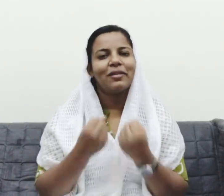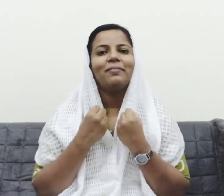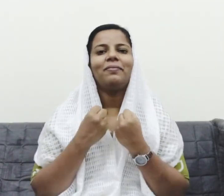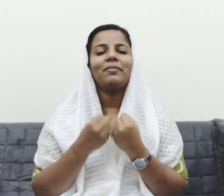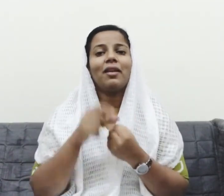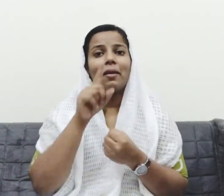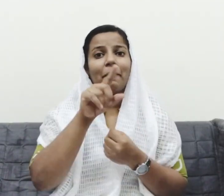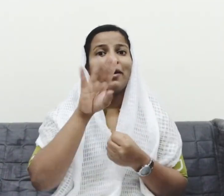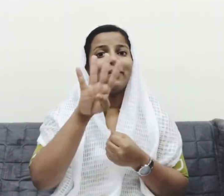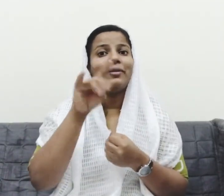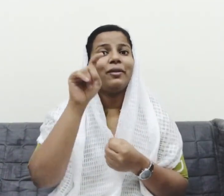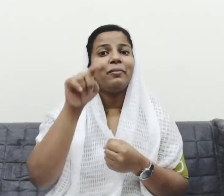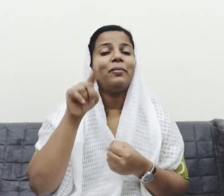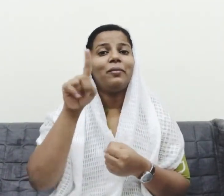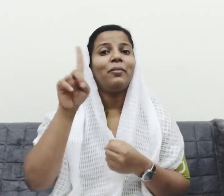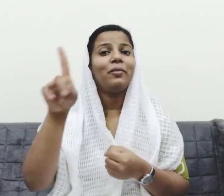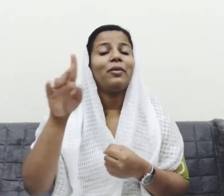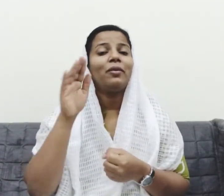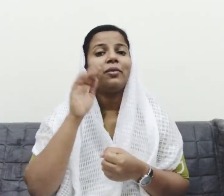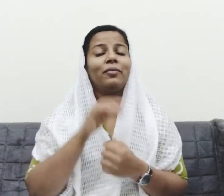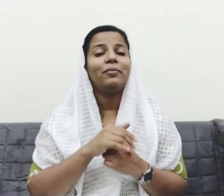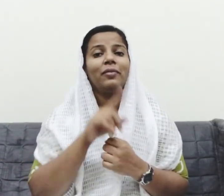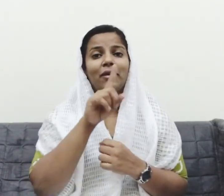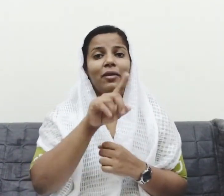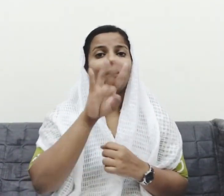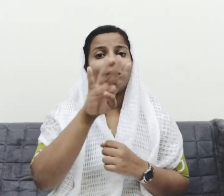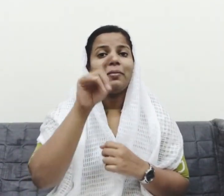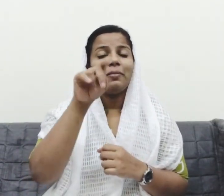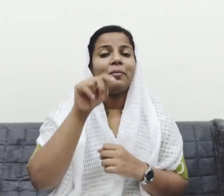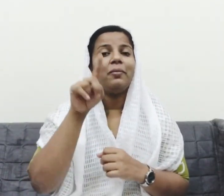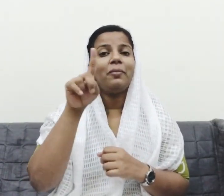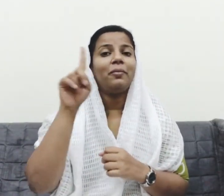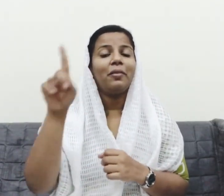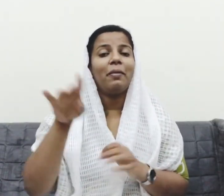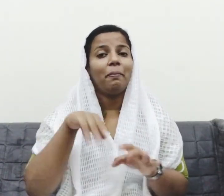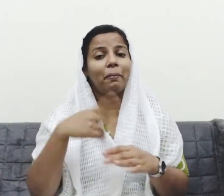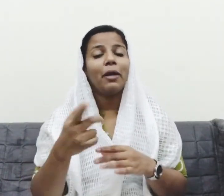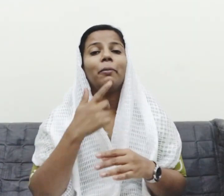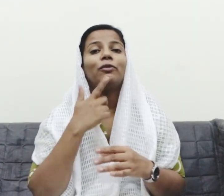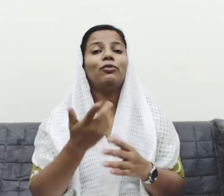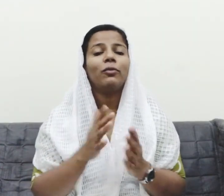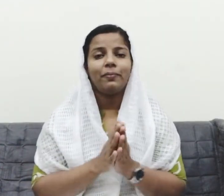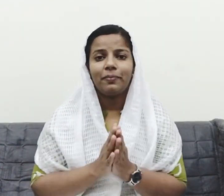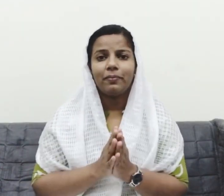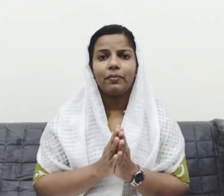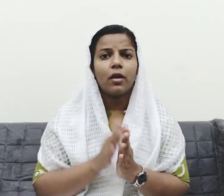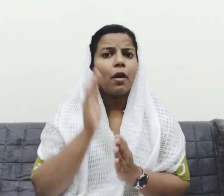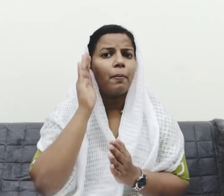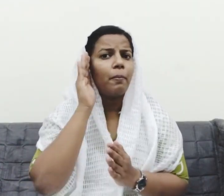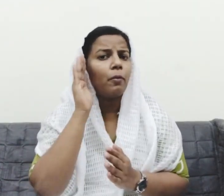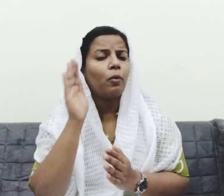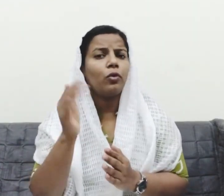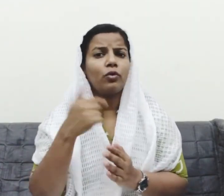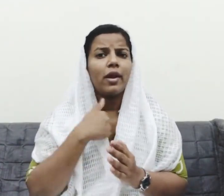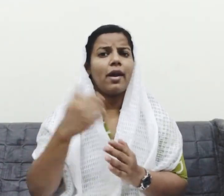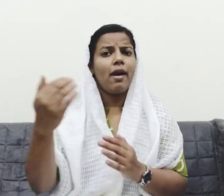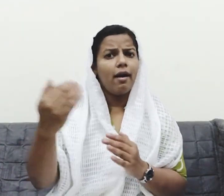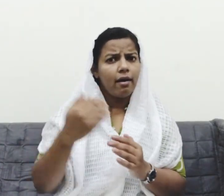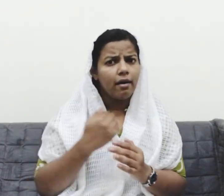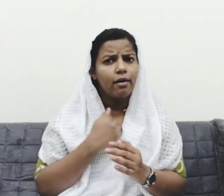ആമേൻ. 14:11 മോശ 14:11 പിന്നെ അദ്ദേഹം പറഞ്ഞ അടുത്തൊരു സ്വഭാവം കണ്ടോണെ, മോശ എന്നെ അയച്ച നാളിലെ പോലെ ഇന്നും